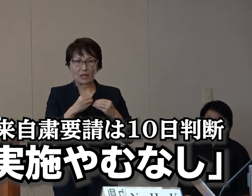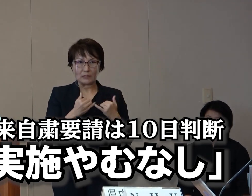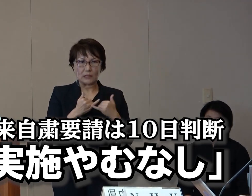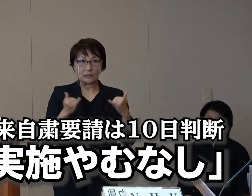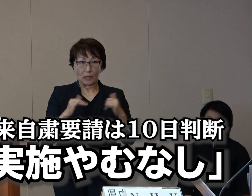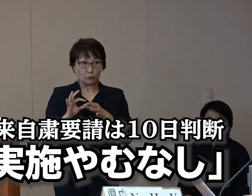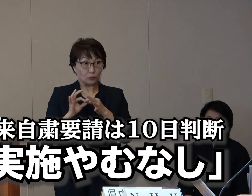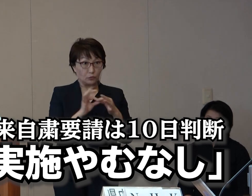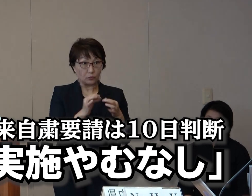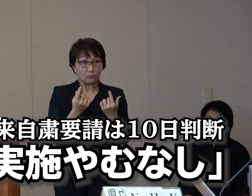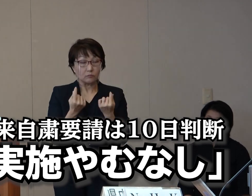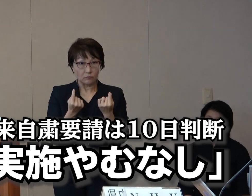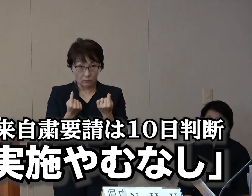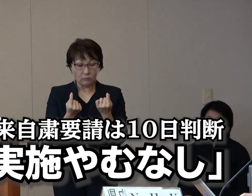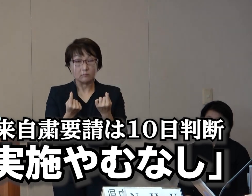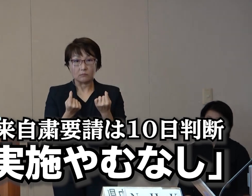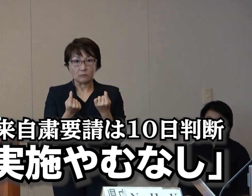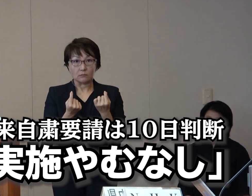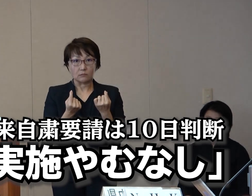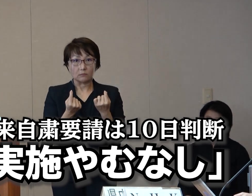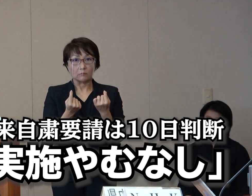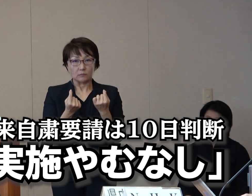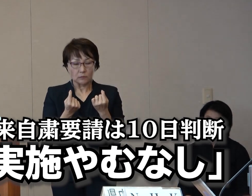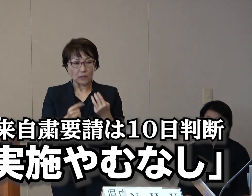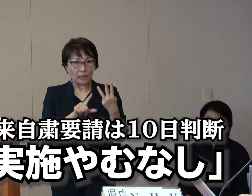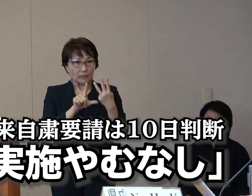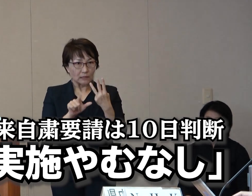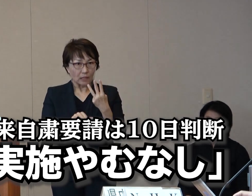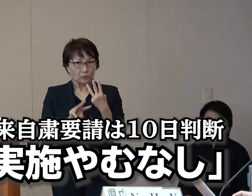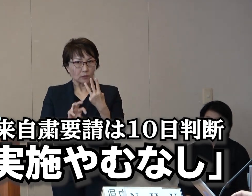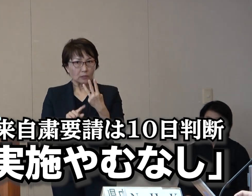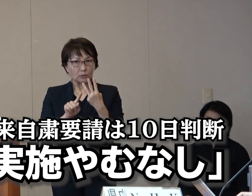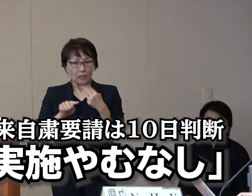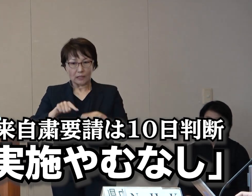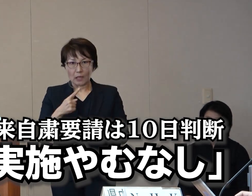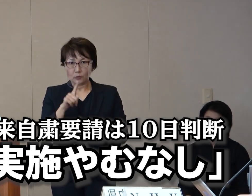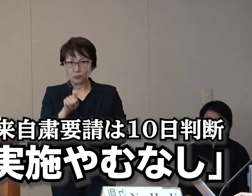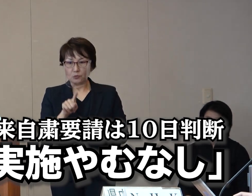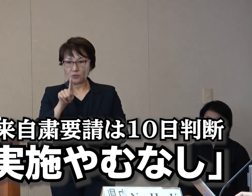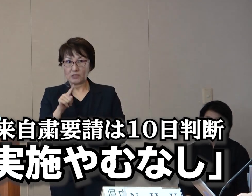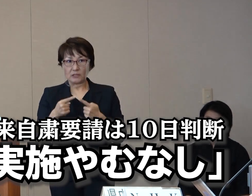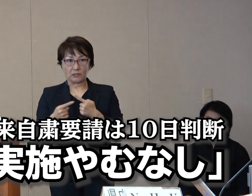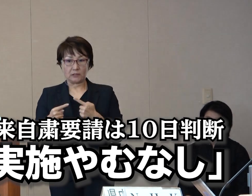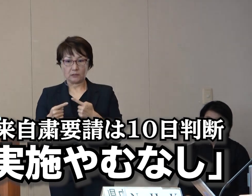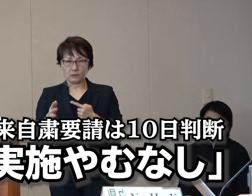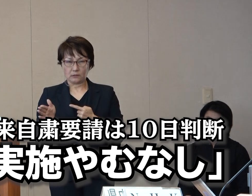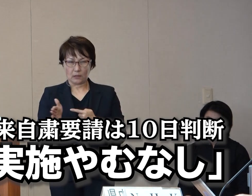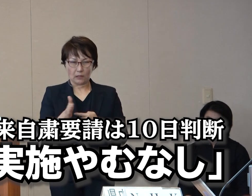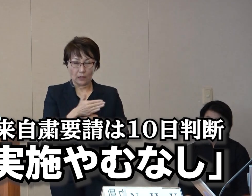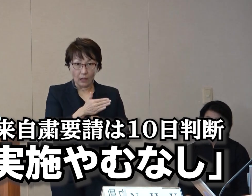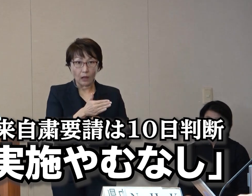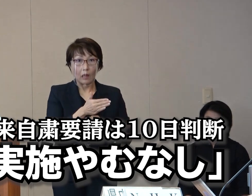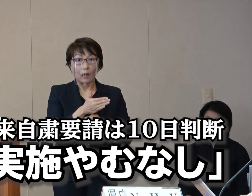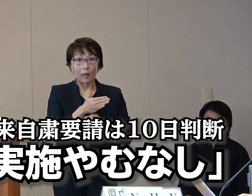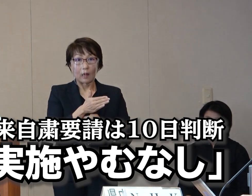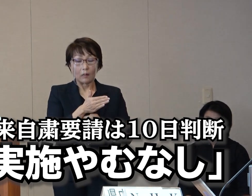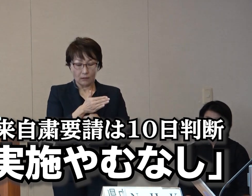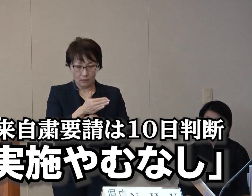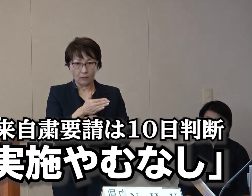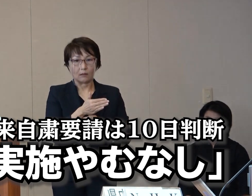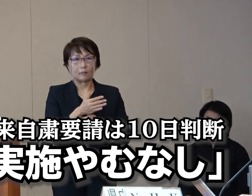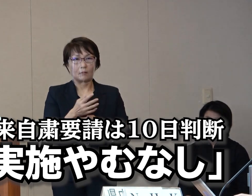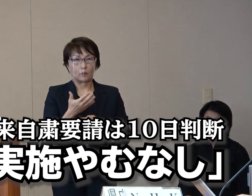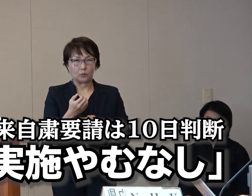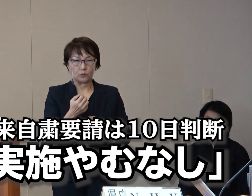パー聖書つこれはデーされ錆びつい900 u 息を数えてから行こう